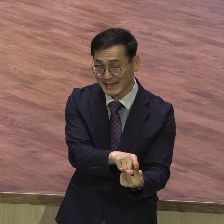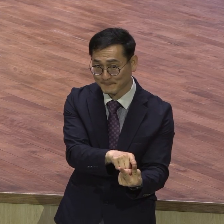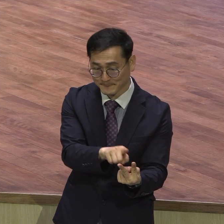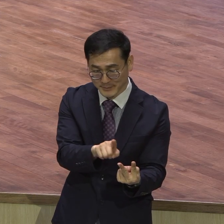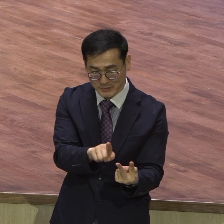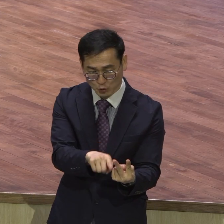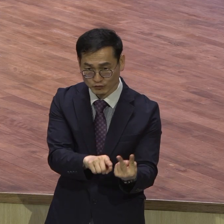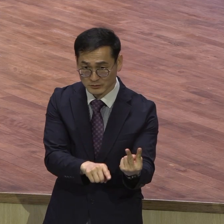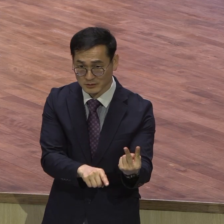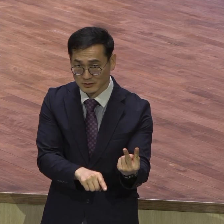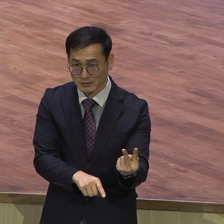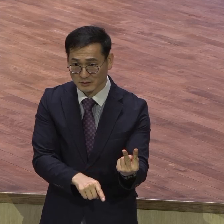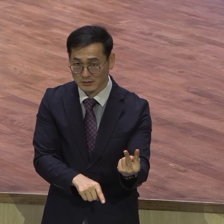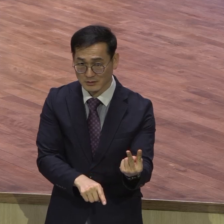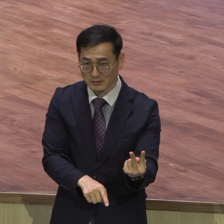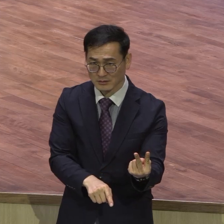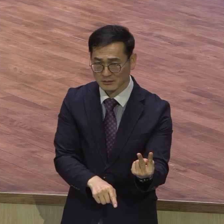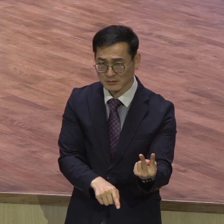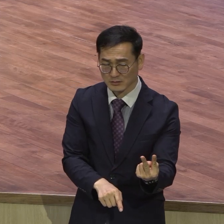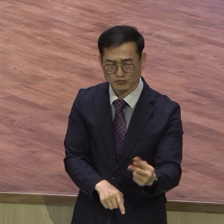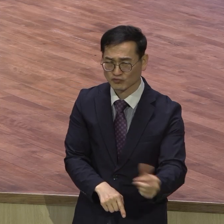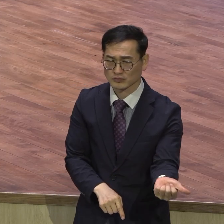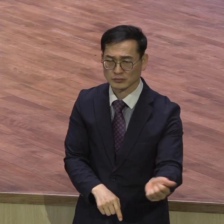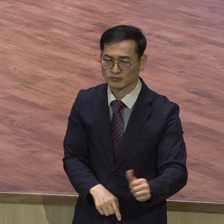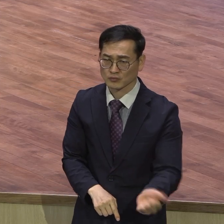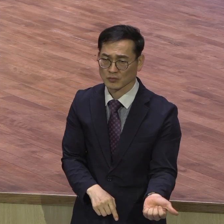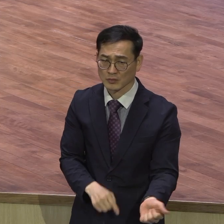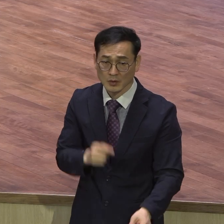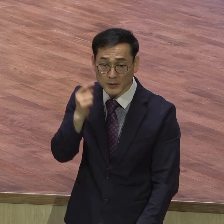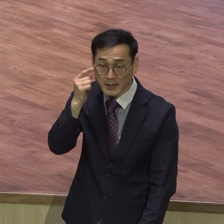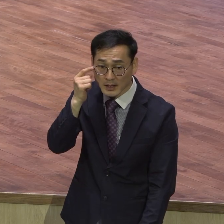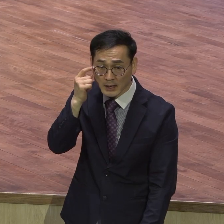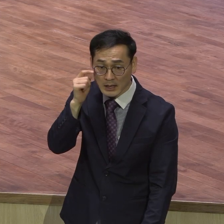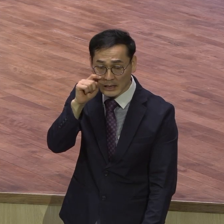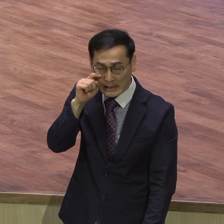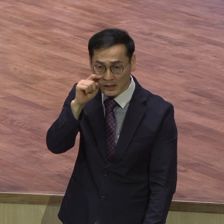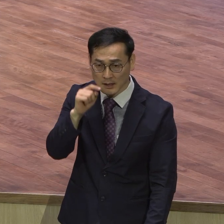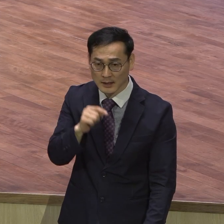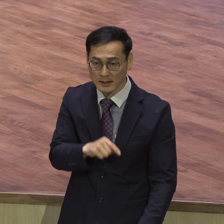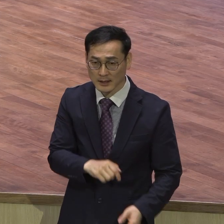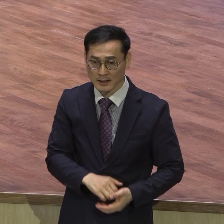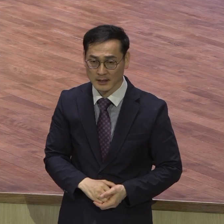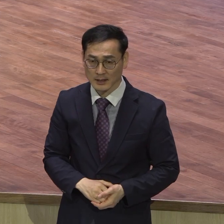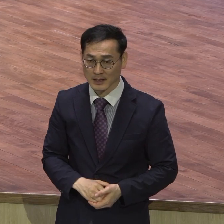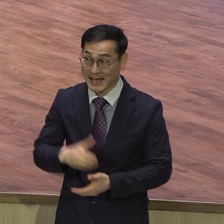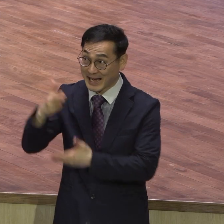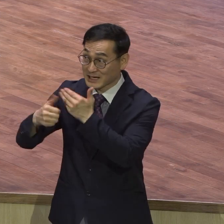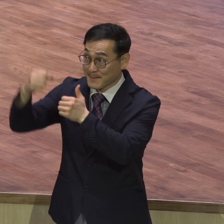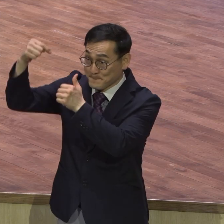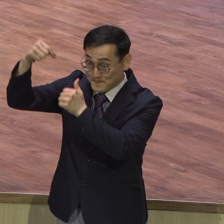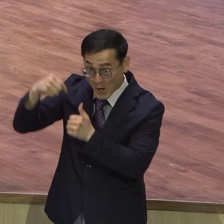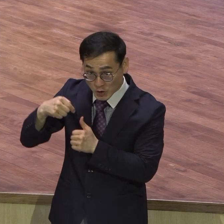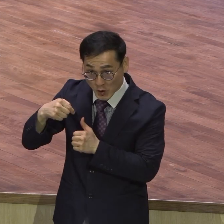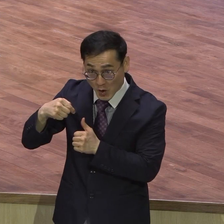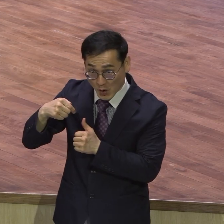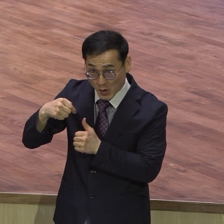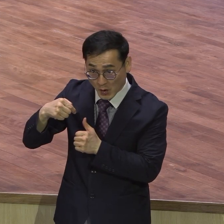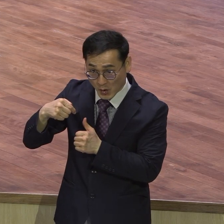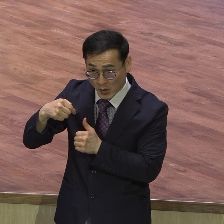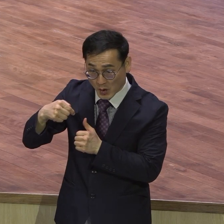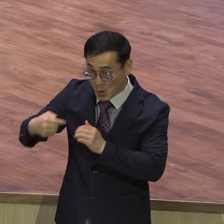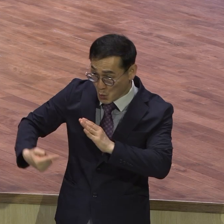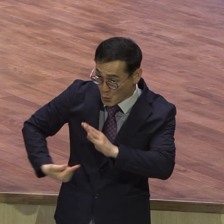발생했습니다. 그 이유가 뭐냐 딱 한 가지였어요. 여호와께서 명령하지 아니한 다른 불